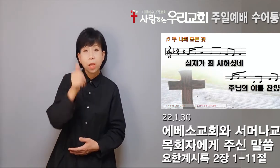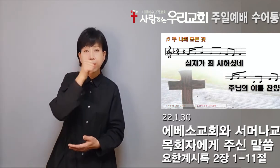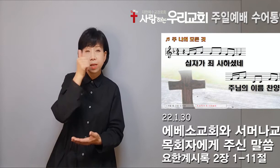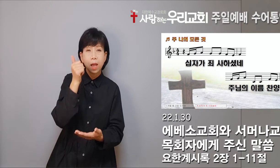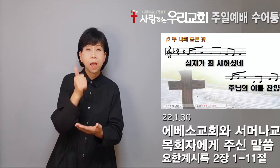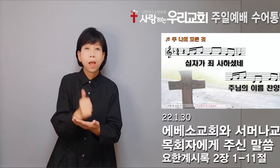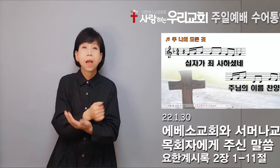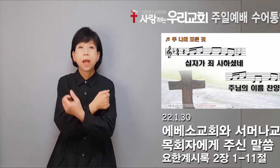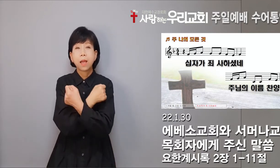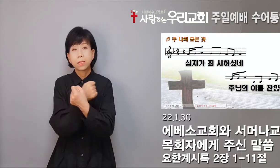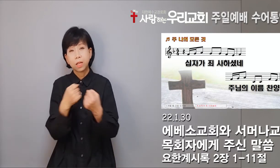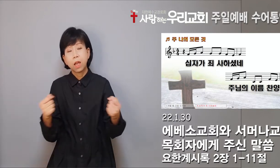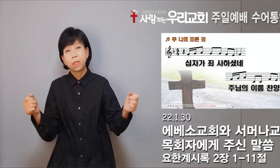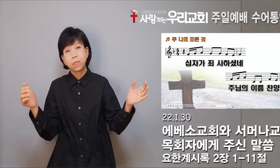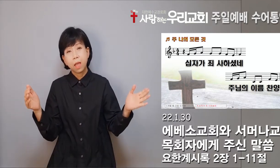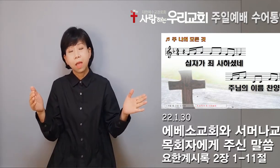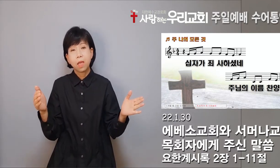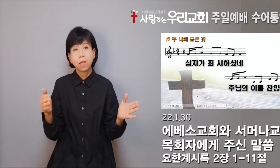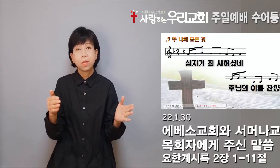십자가 죄